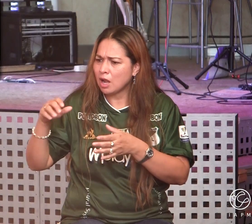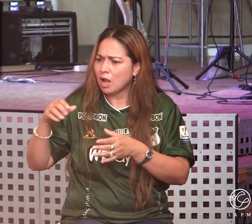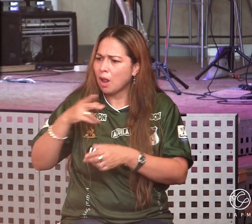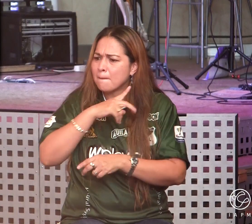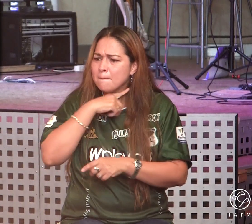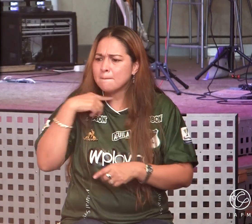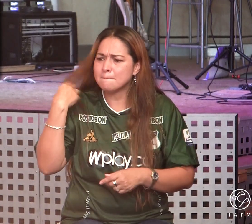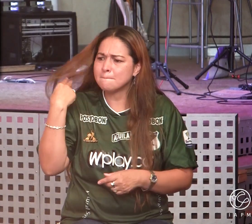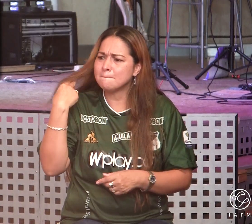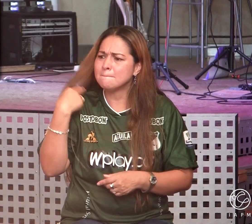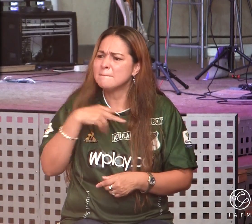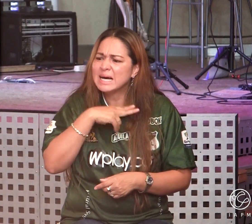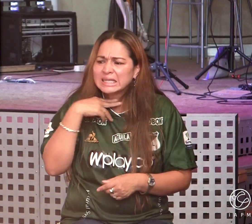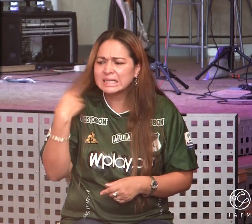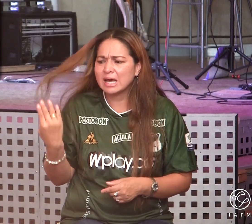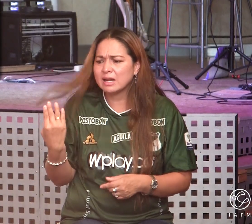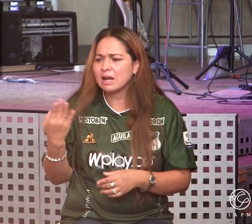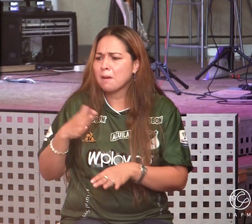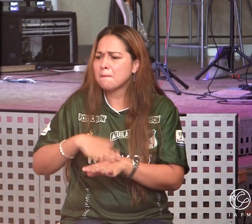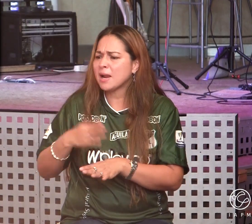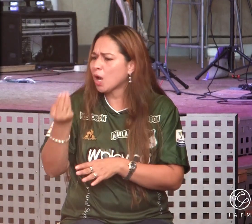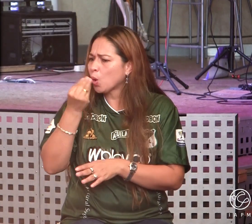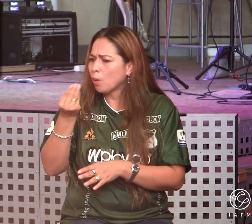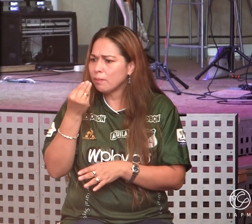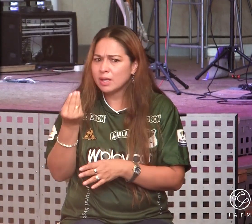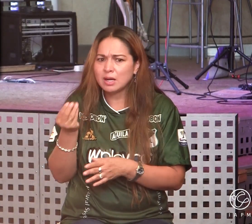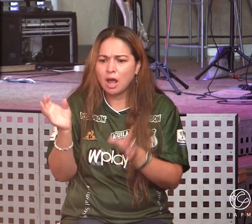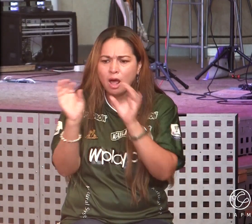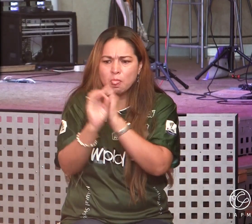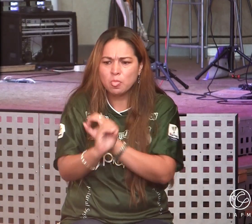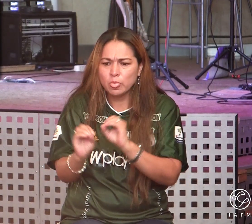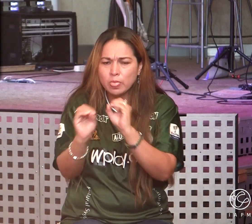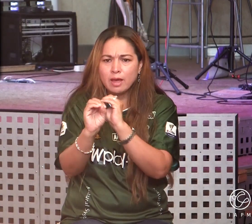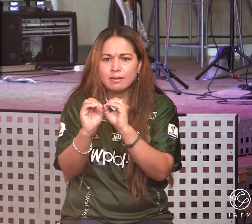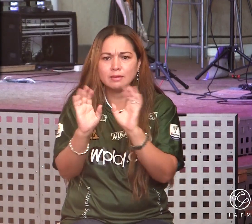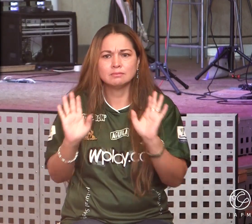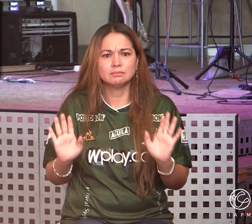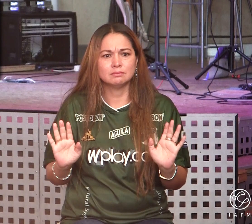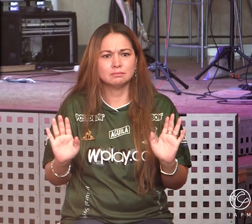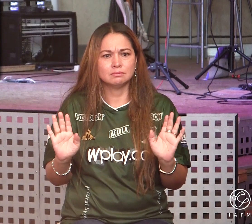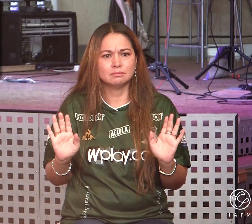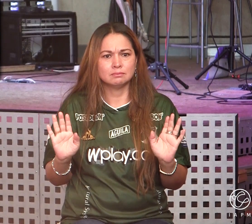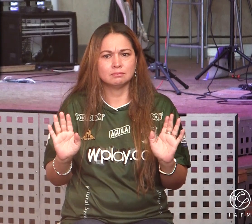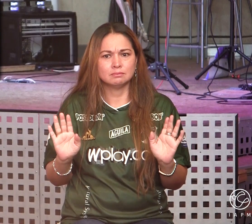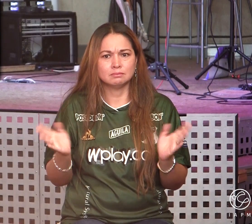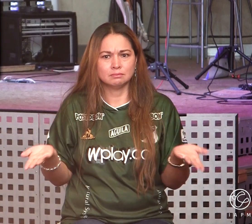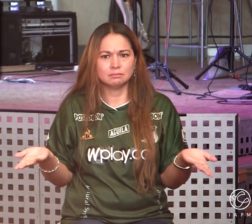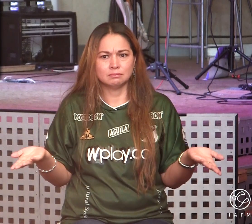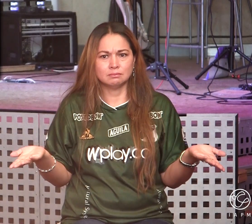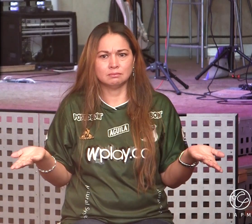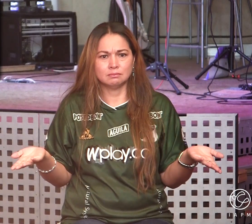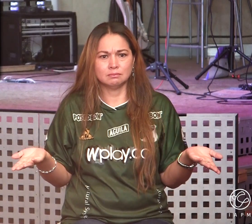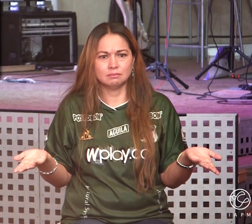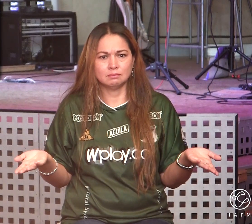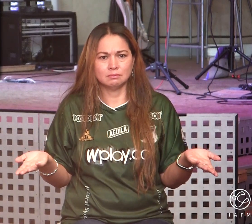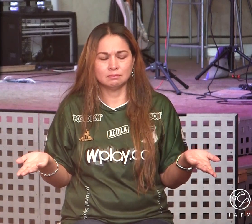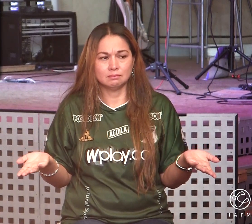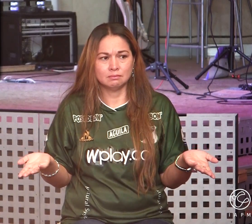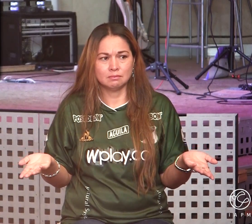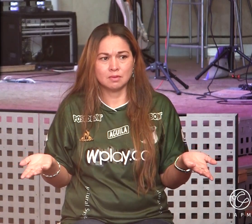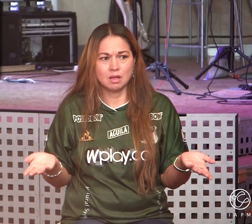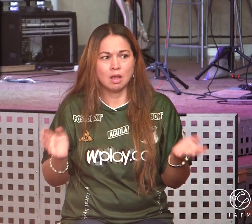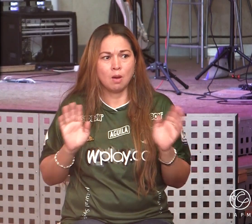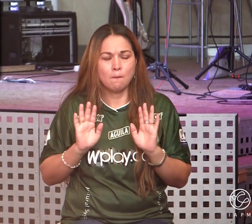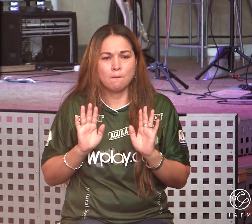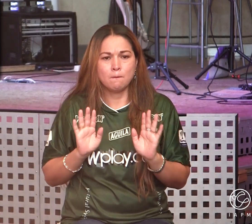de su hermano, ahora cuando viene tu hijo, tome nota de la palabra hijo. No la usa para hablar de sí mismo. Él